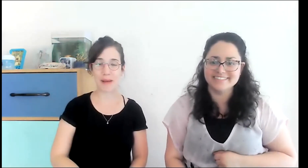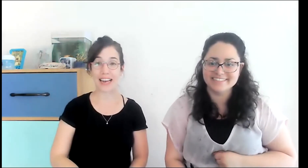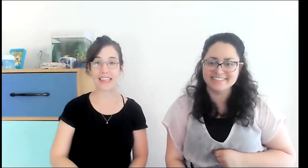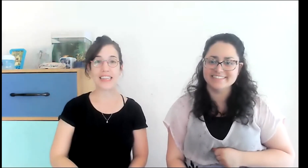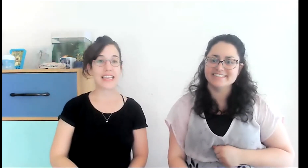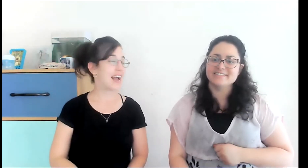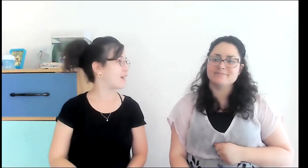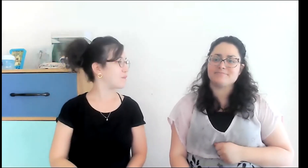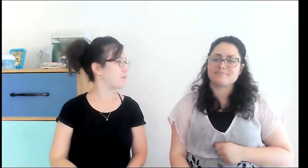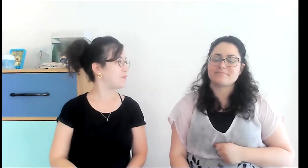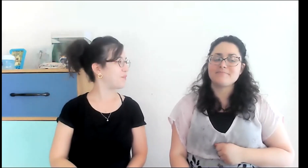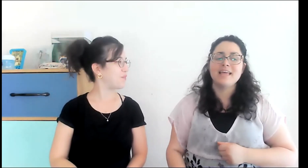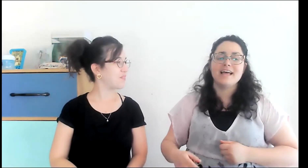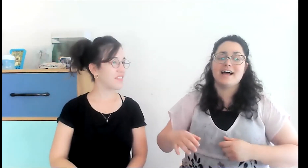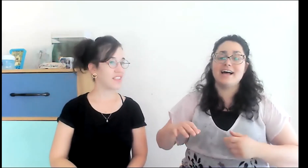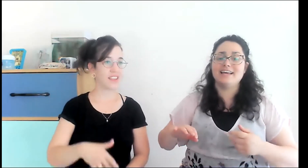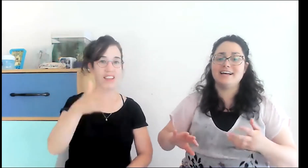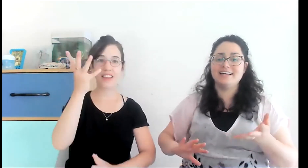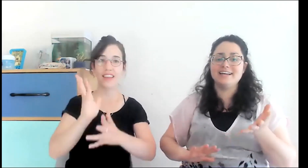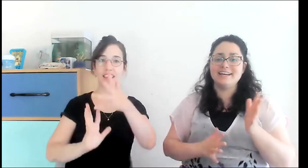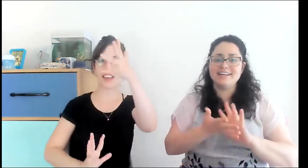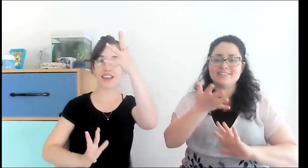למיכל. יאללה. על האש